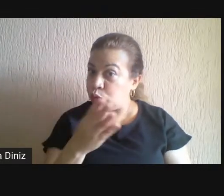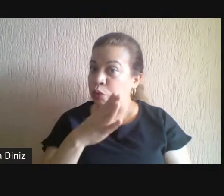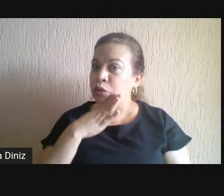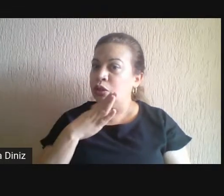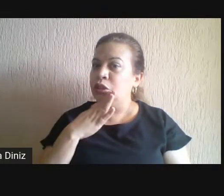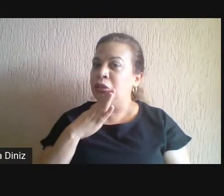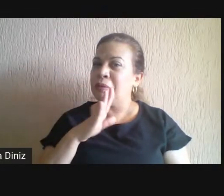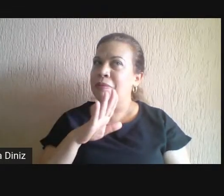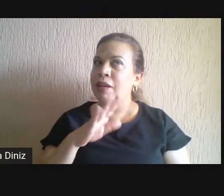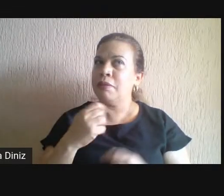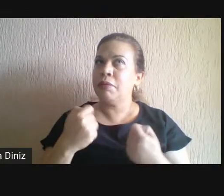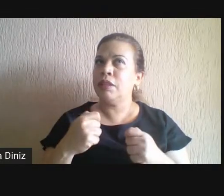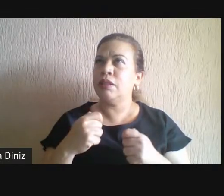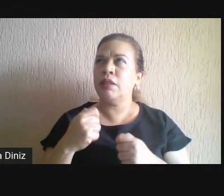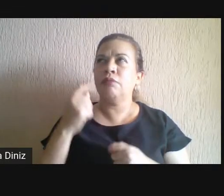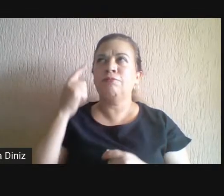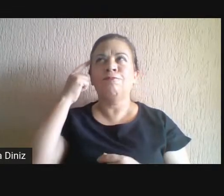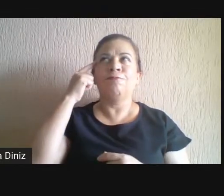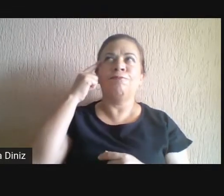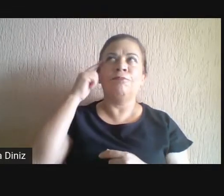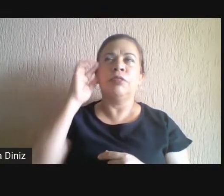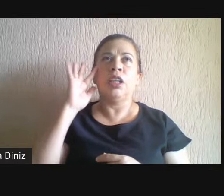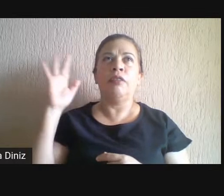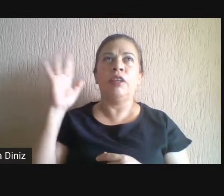negando o anterior,